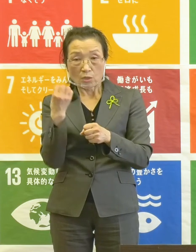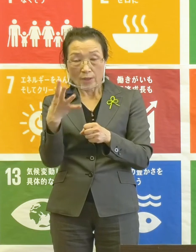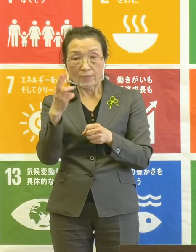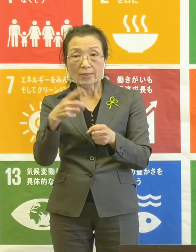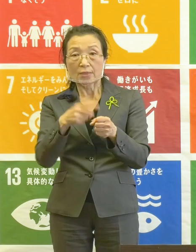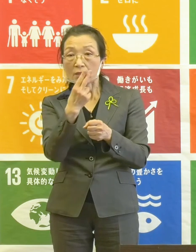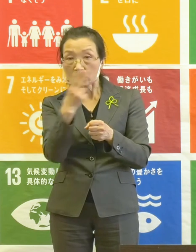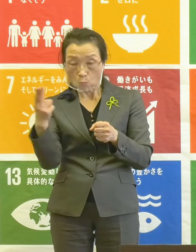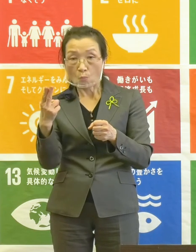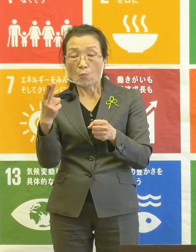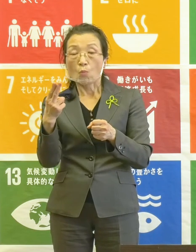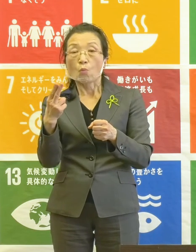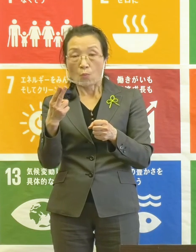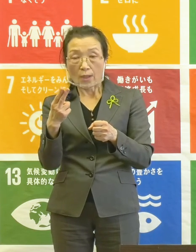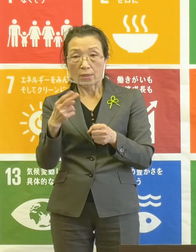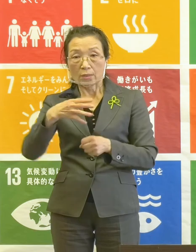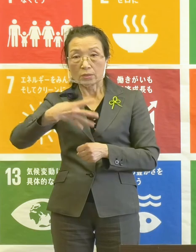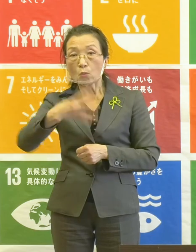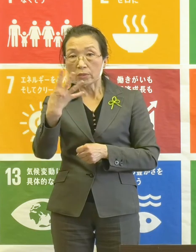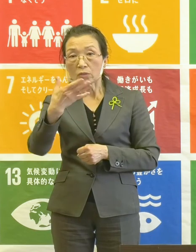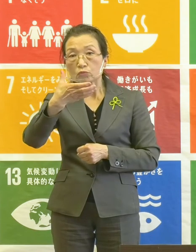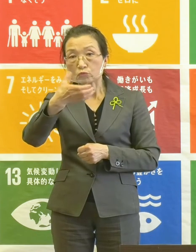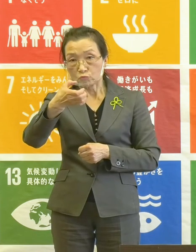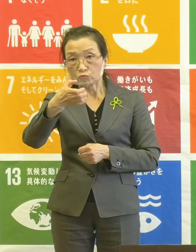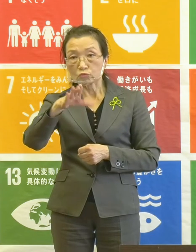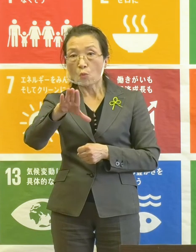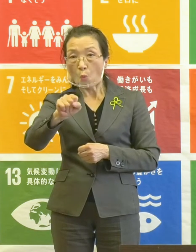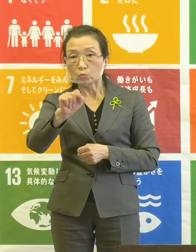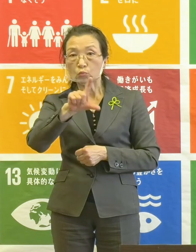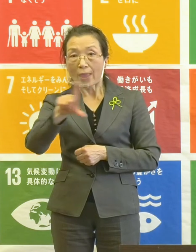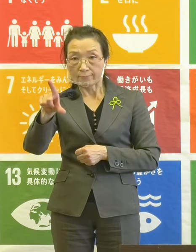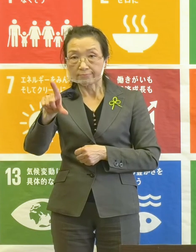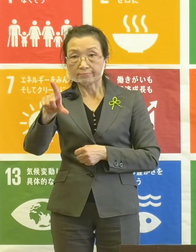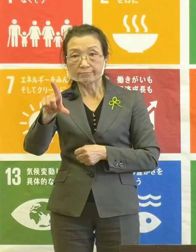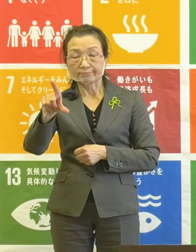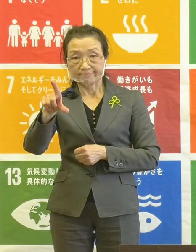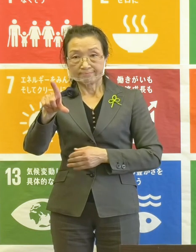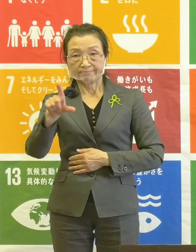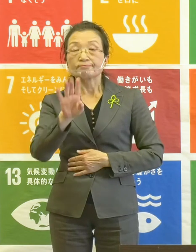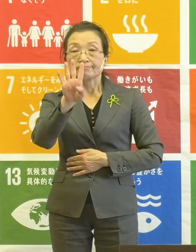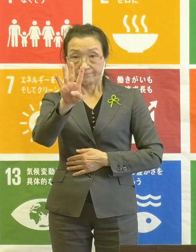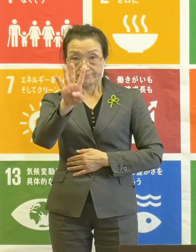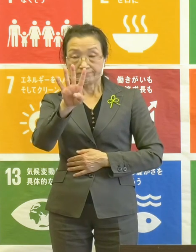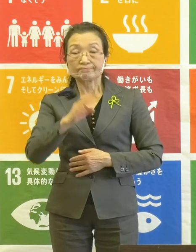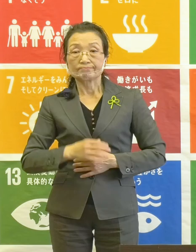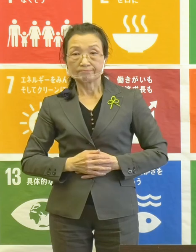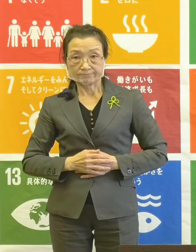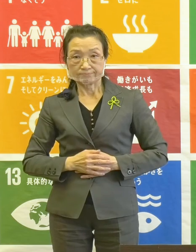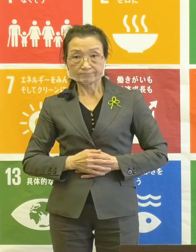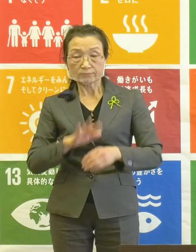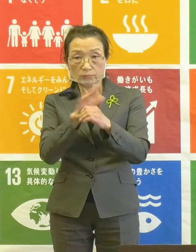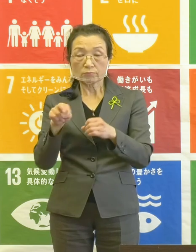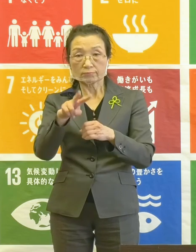初予算案の総額は490億円です。括弧4番、新